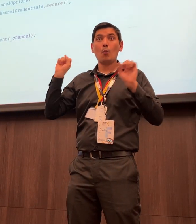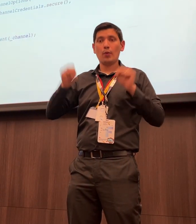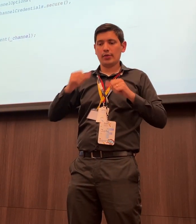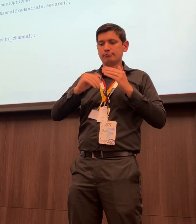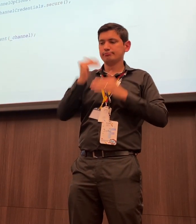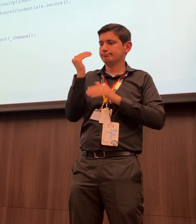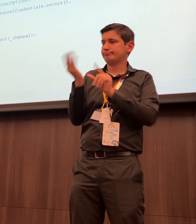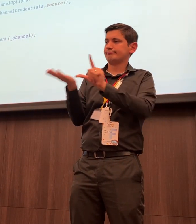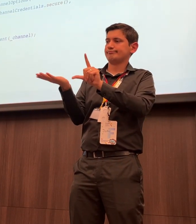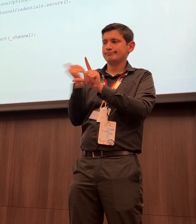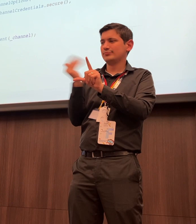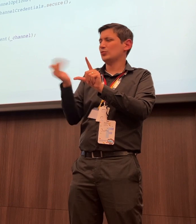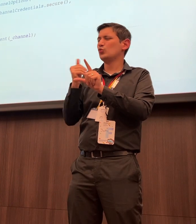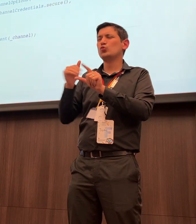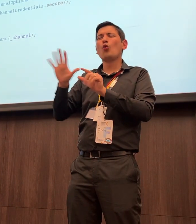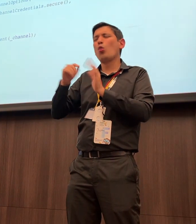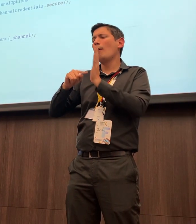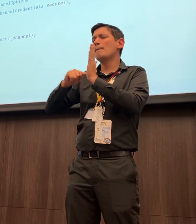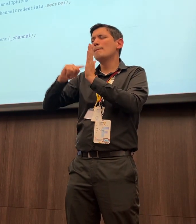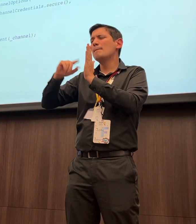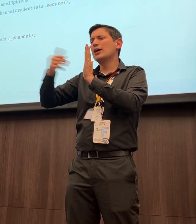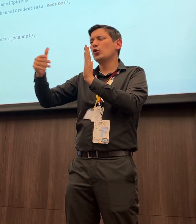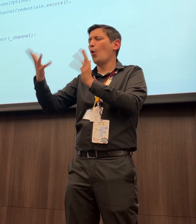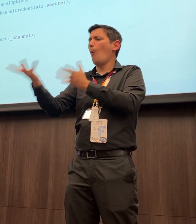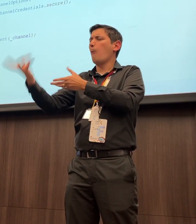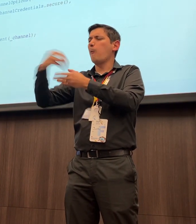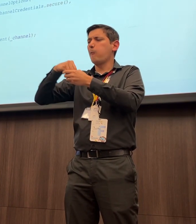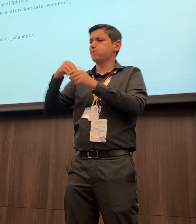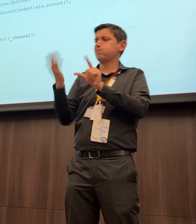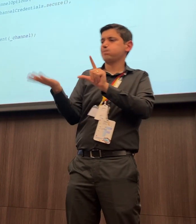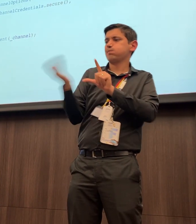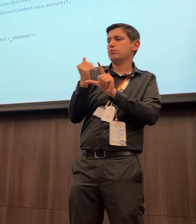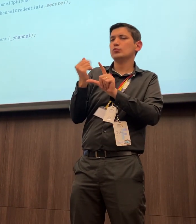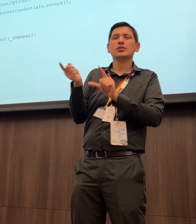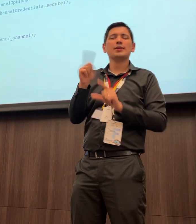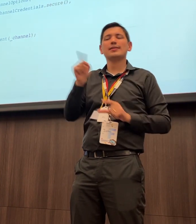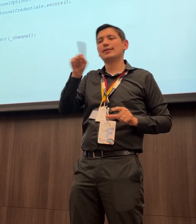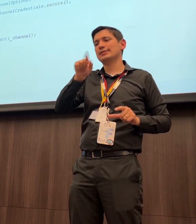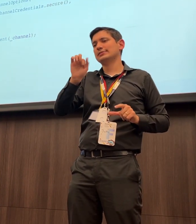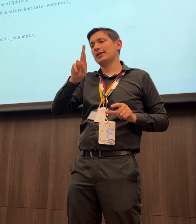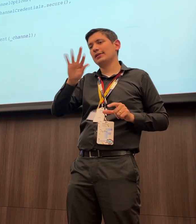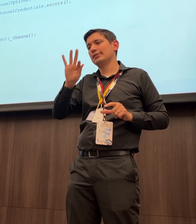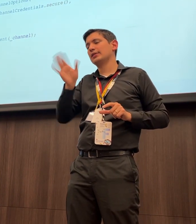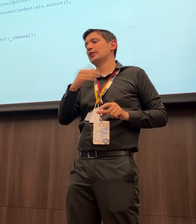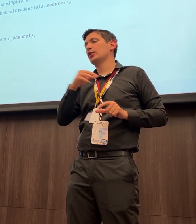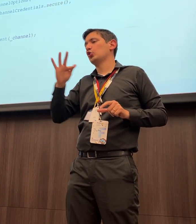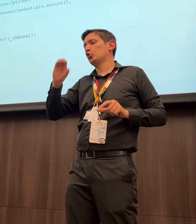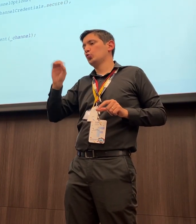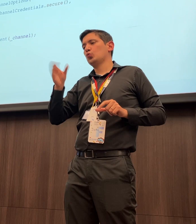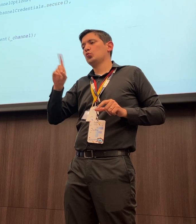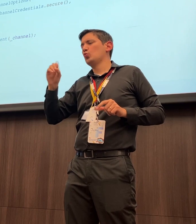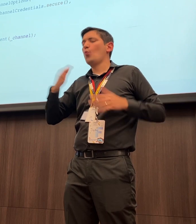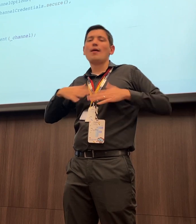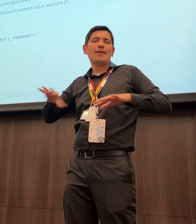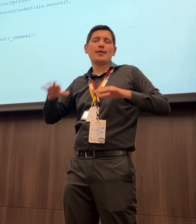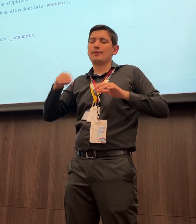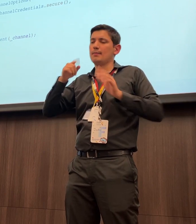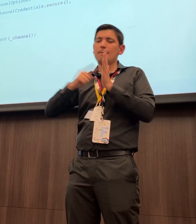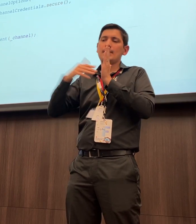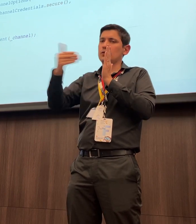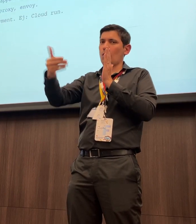empezar a llamar todos los métodos que están en el backend, simplemente haciendo stub.getToDo o cualquier método que tenga, ¿no?